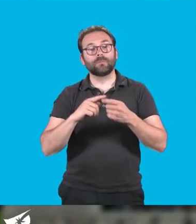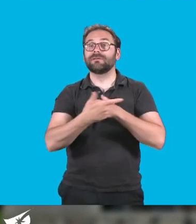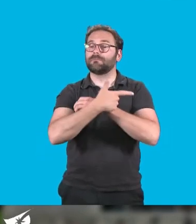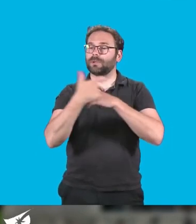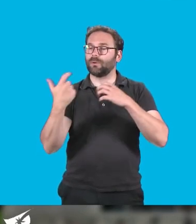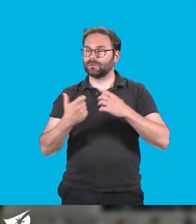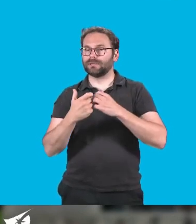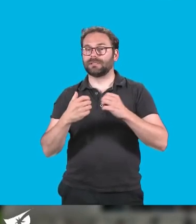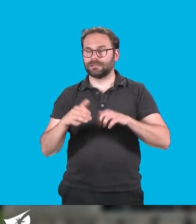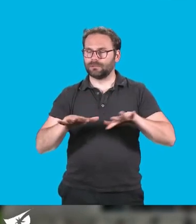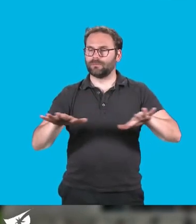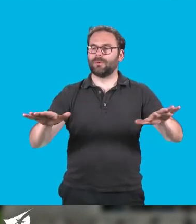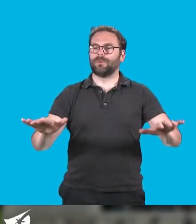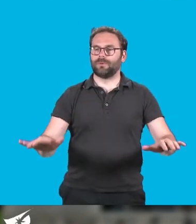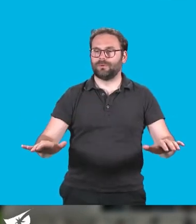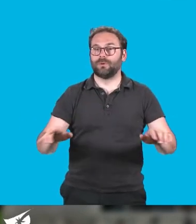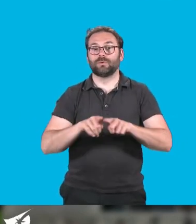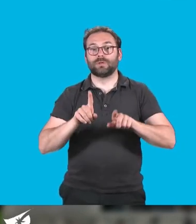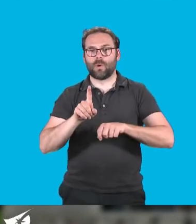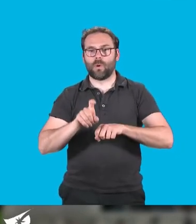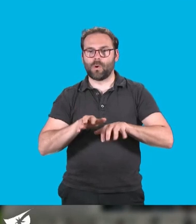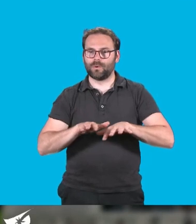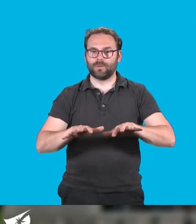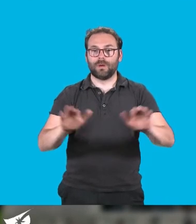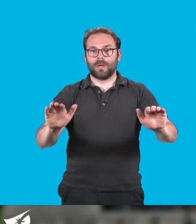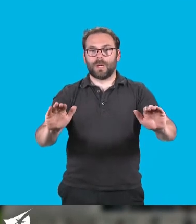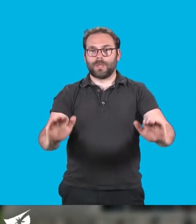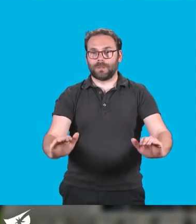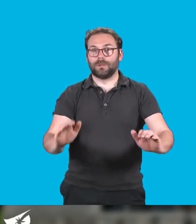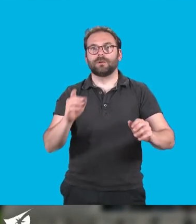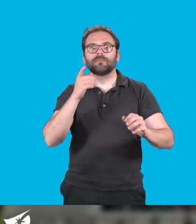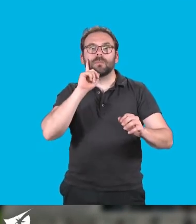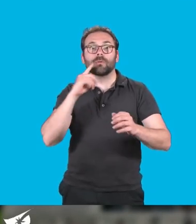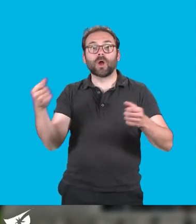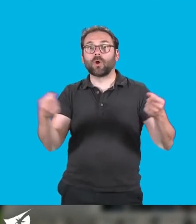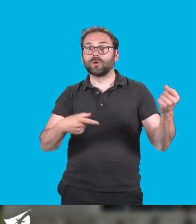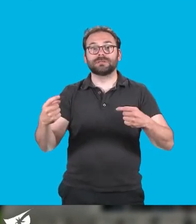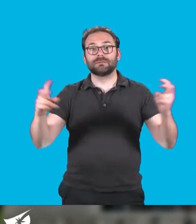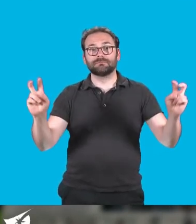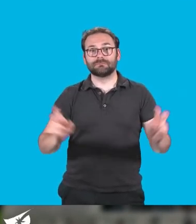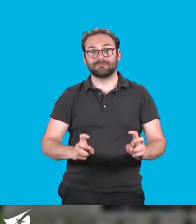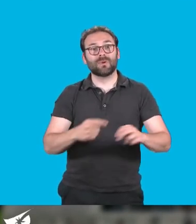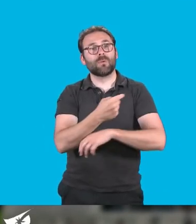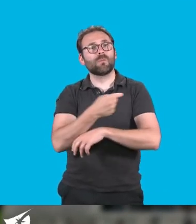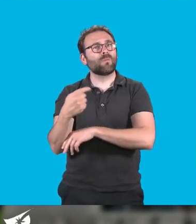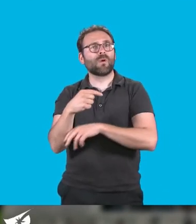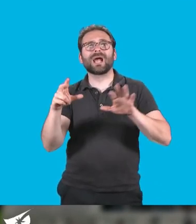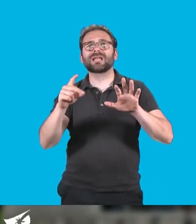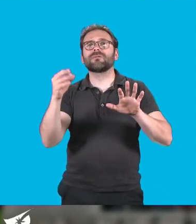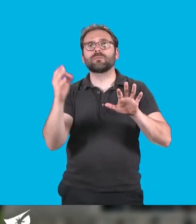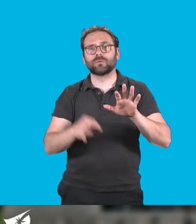et l'état de nos cours d'eau qui en ont bien besoin à travers cette baisse des rejets, et c'est moins 80%, notamment en